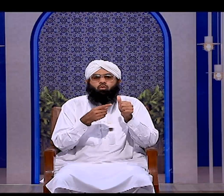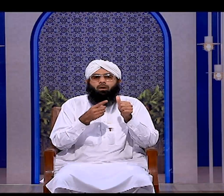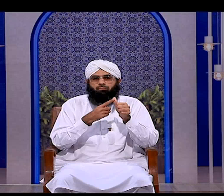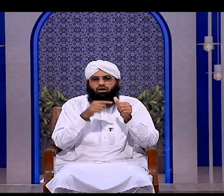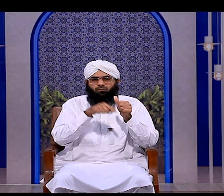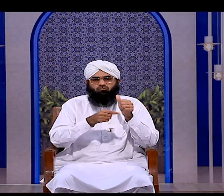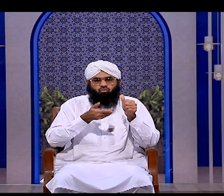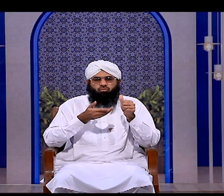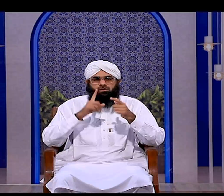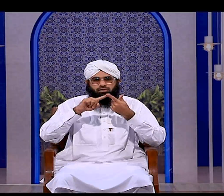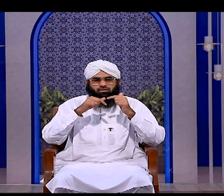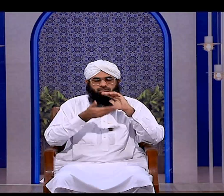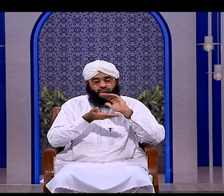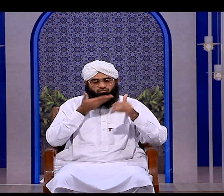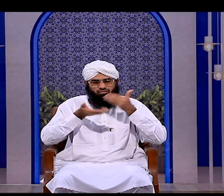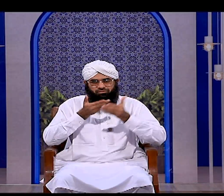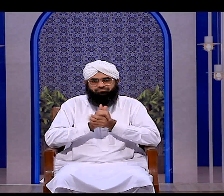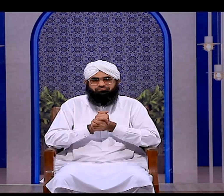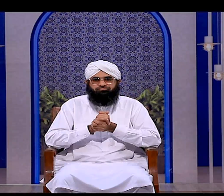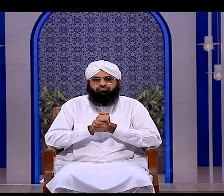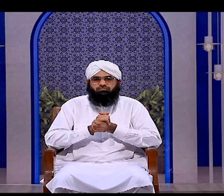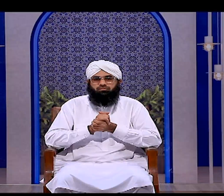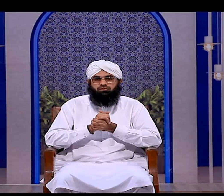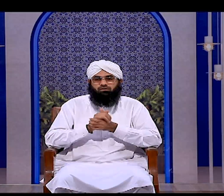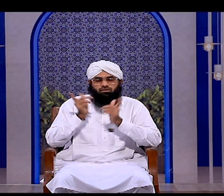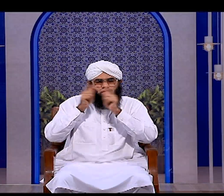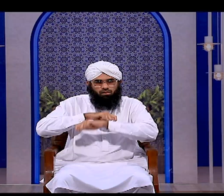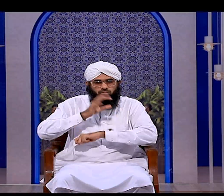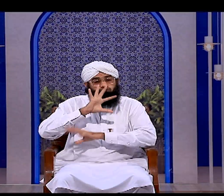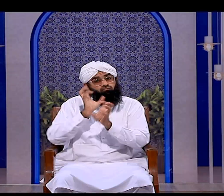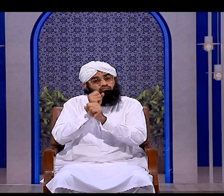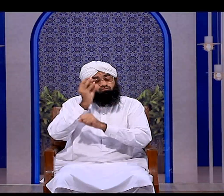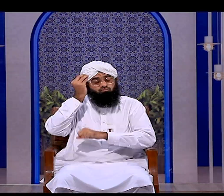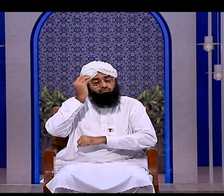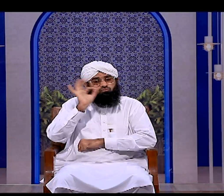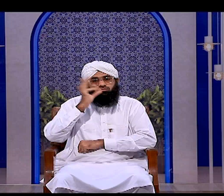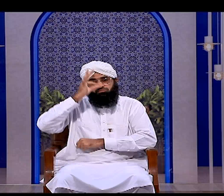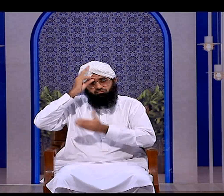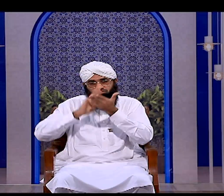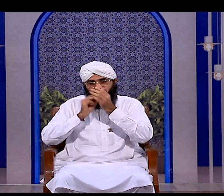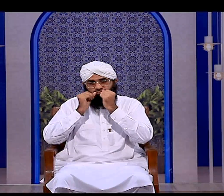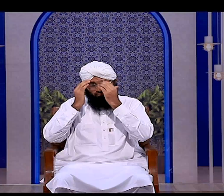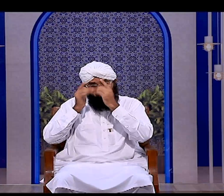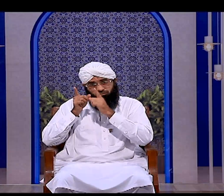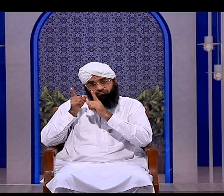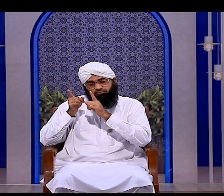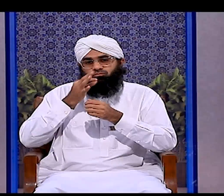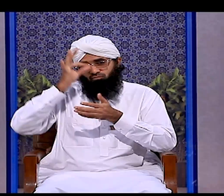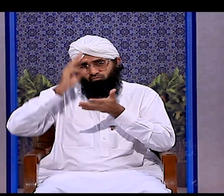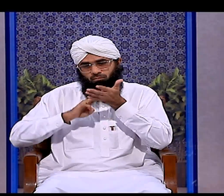امامہ باہلی رضی اللہ عنہ سے روایت ہے کہ غیب جاننے والے آخری نبی رسول ہاشمی مکی مدنی محمد